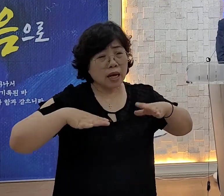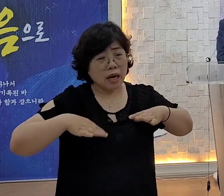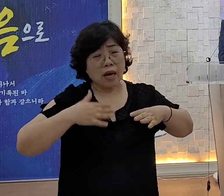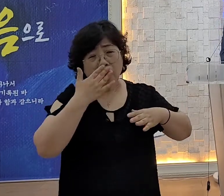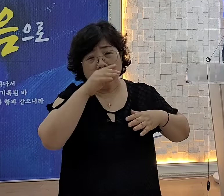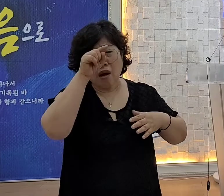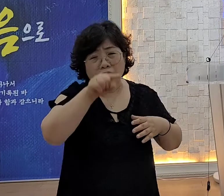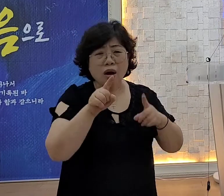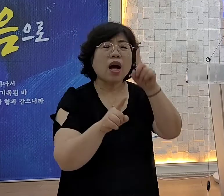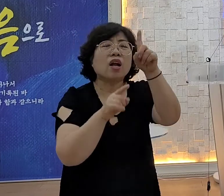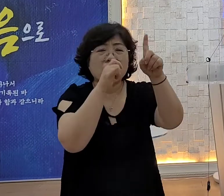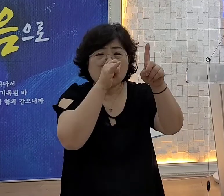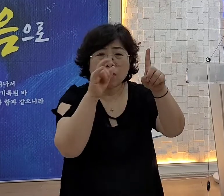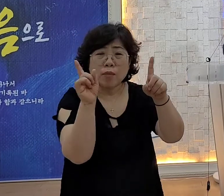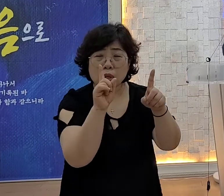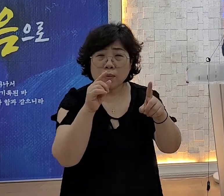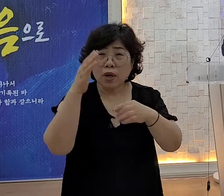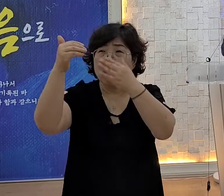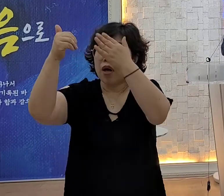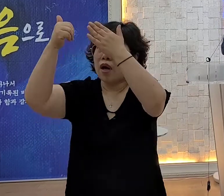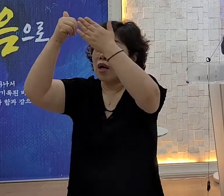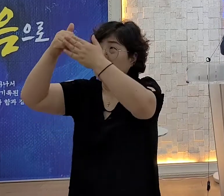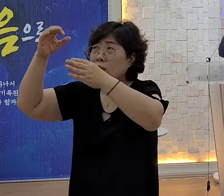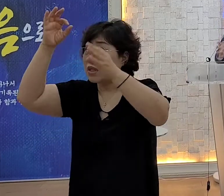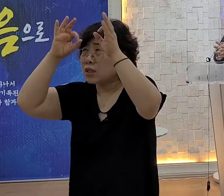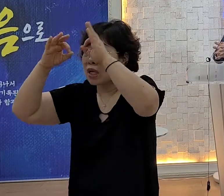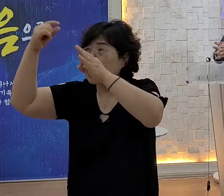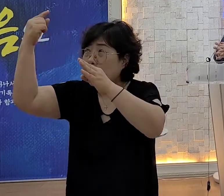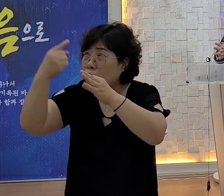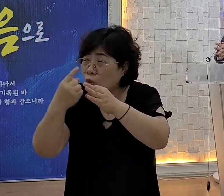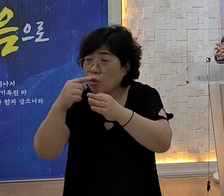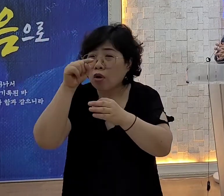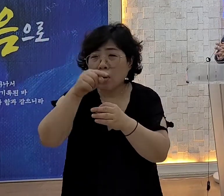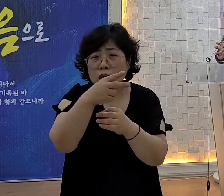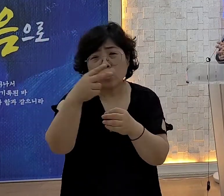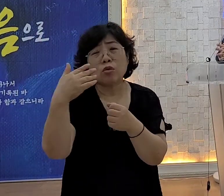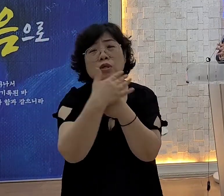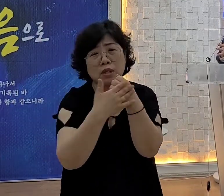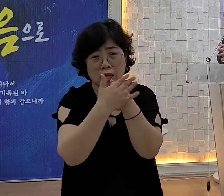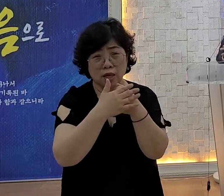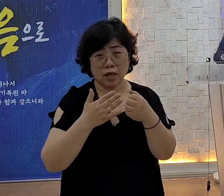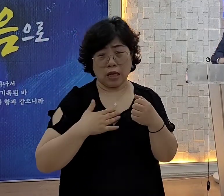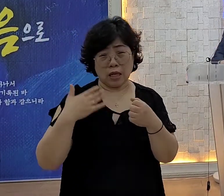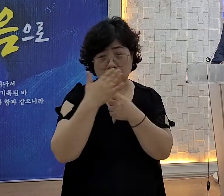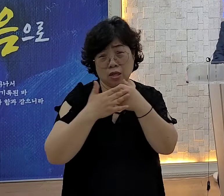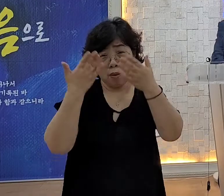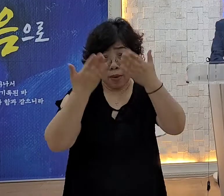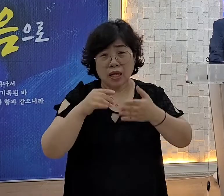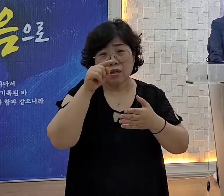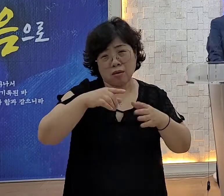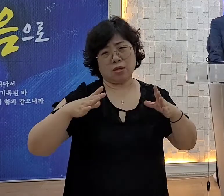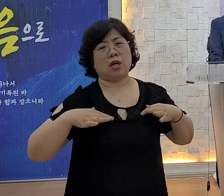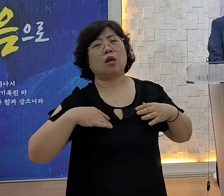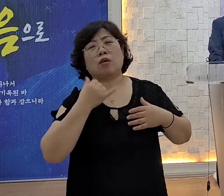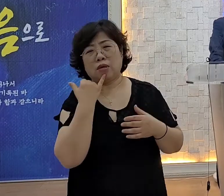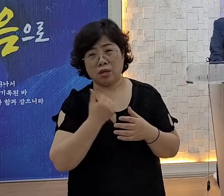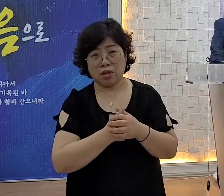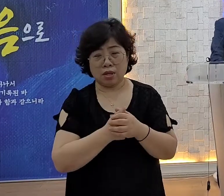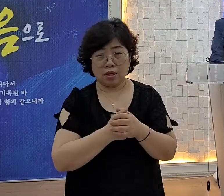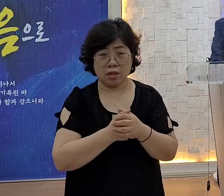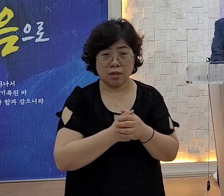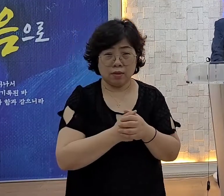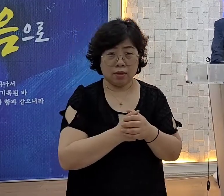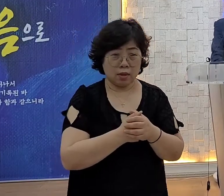주셨죠. 그리고 그 은혜 주신 아브라함에게 구원을 허락하신. 그래서 우리가 하나님을